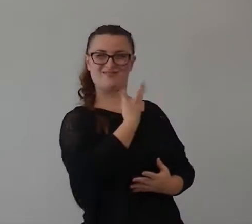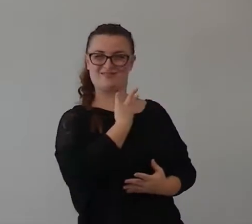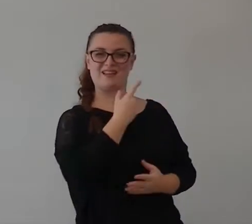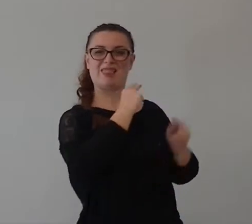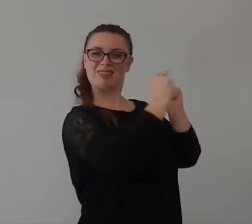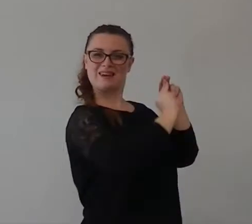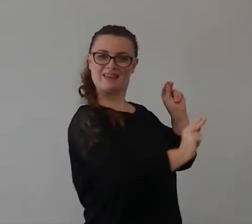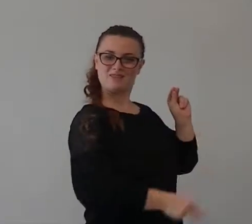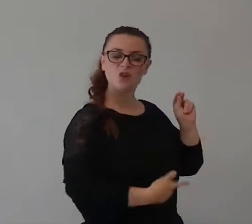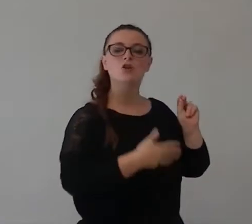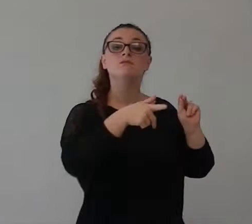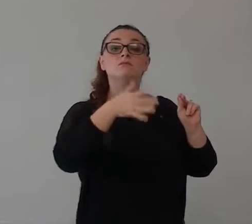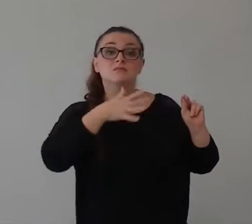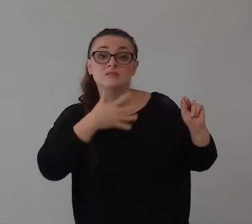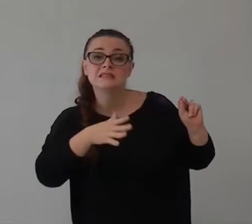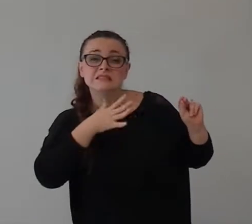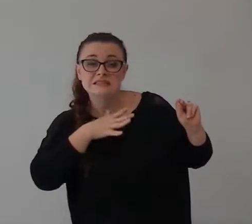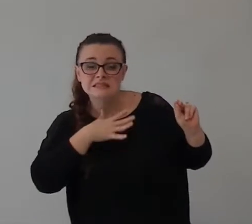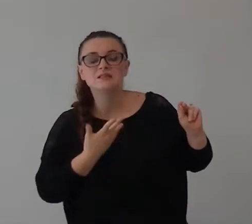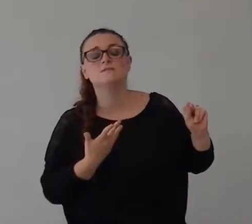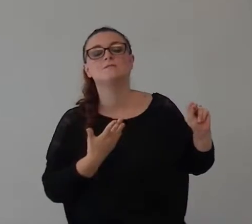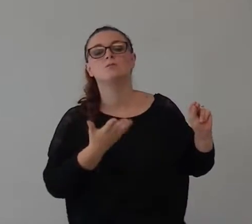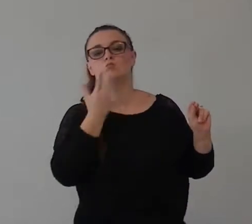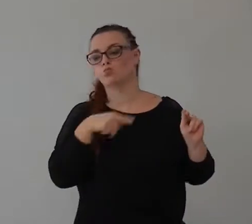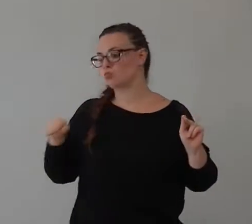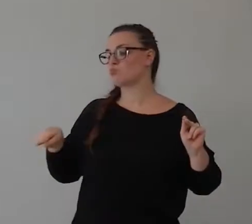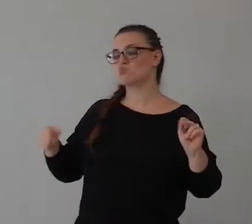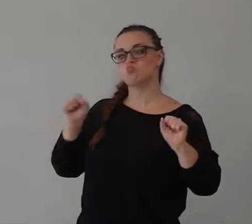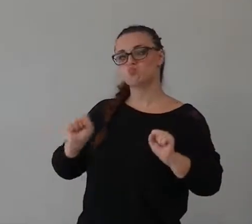d'acqua che hanno attenta i servi.